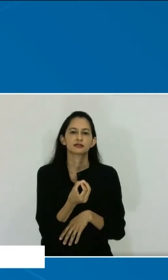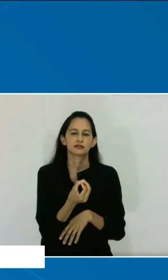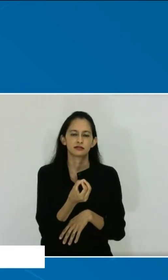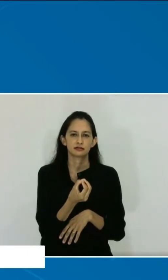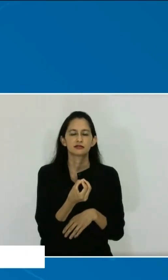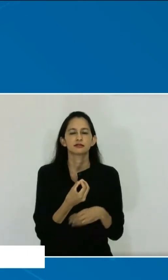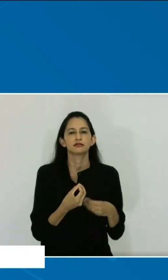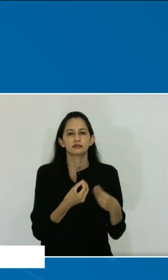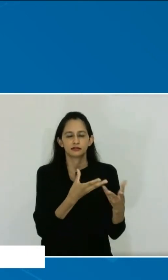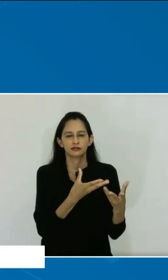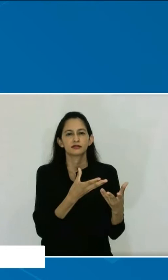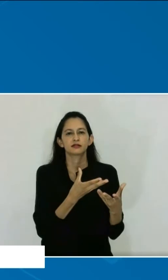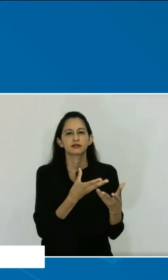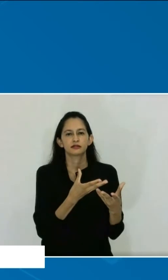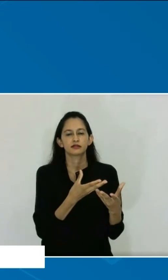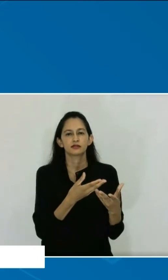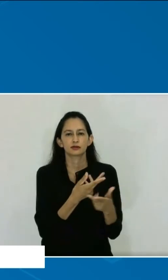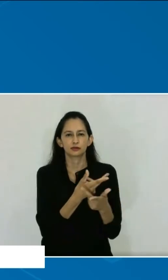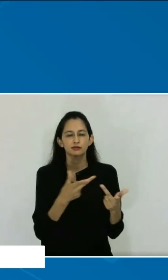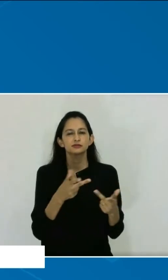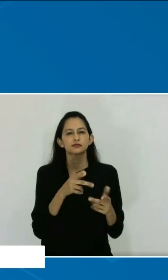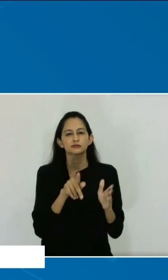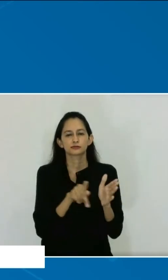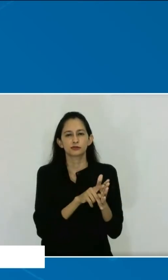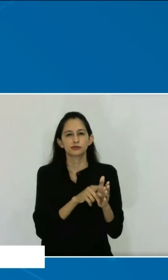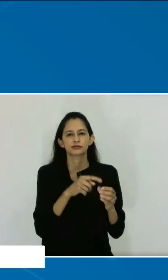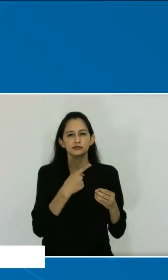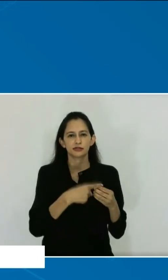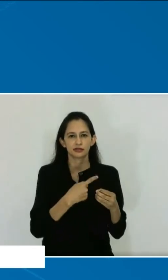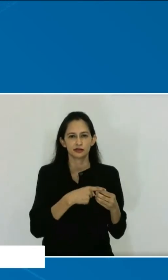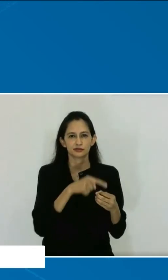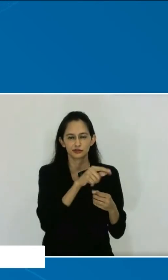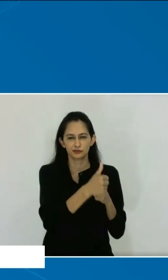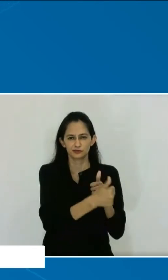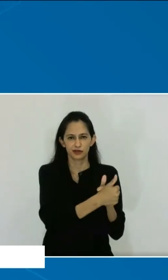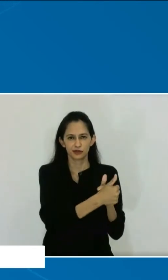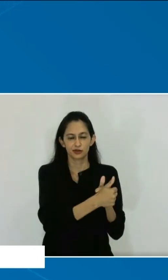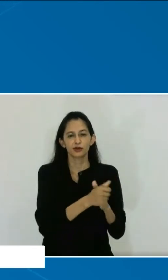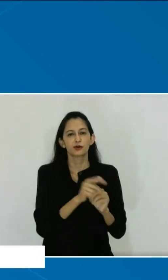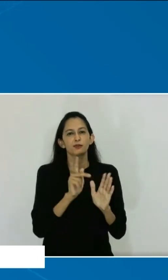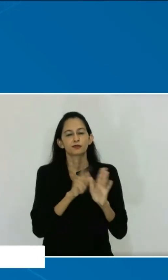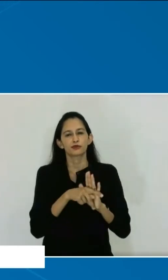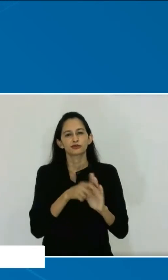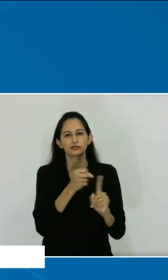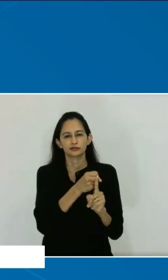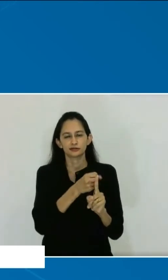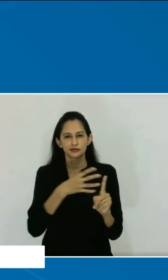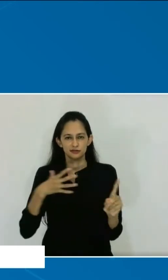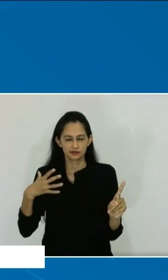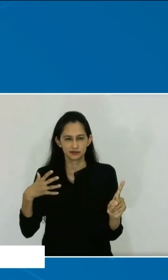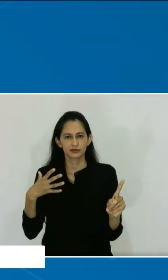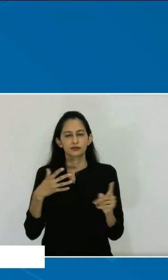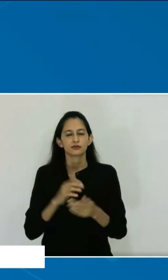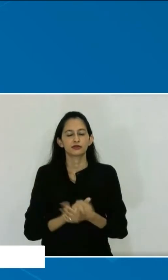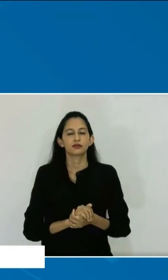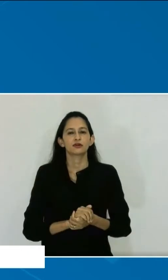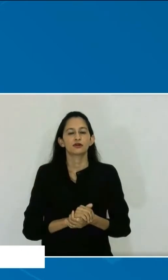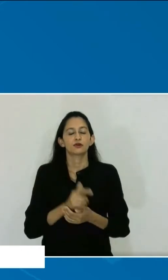população aqui do município chamado Igaraçu. Isso foi um trabalho de um projeto de extensão para fazer o reconhecimento e,